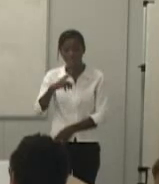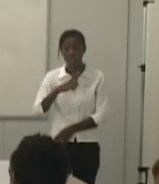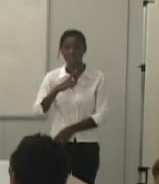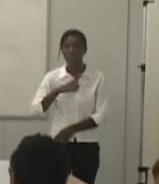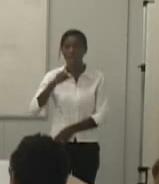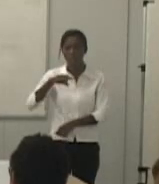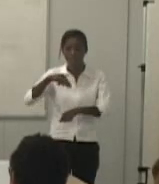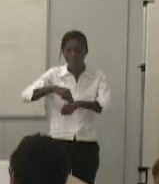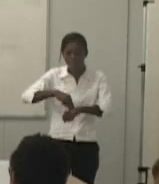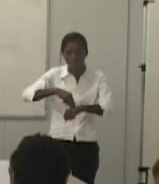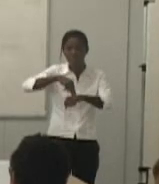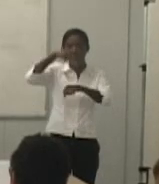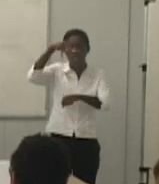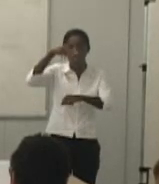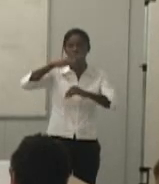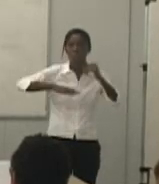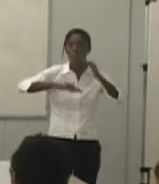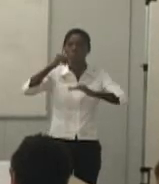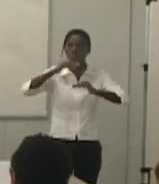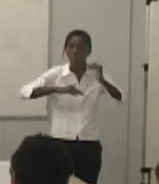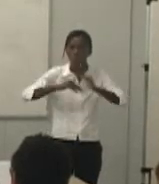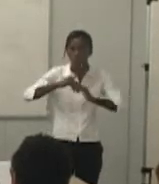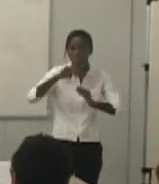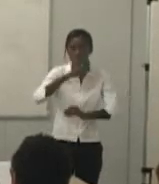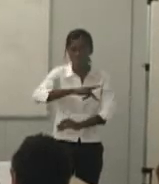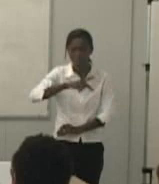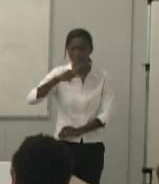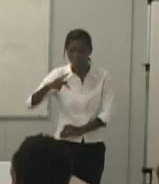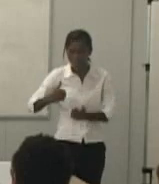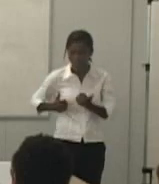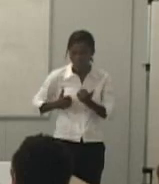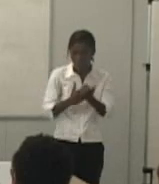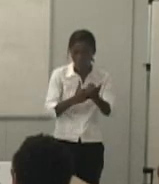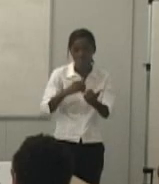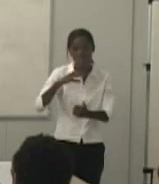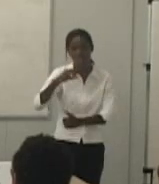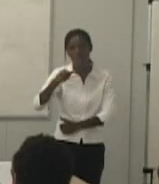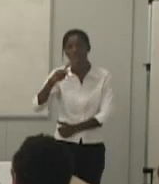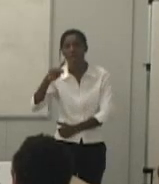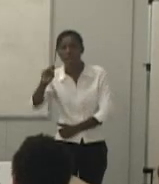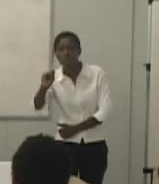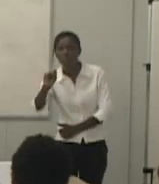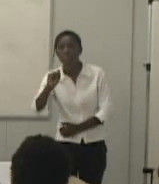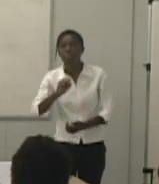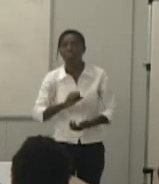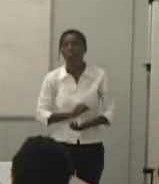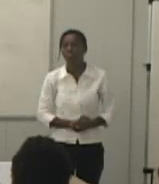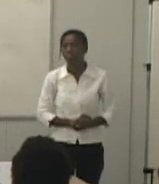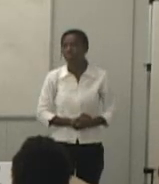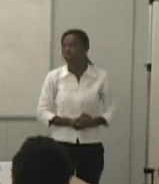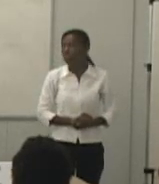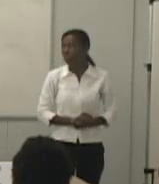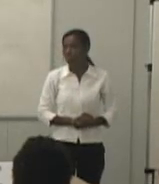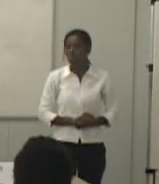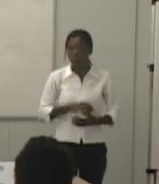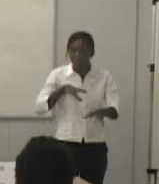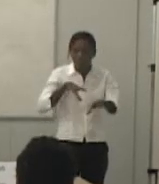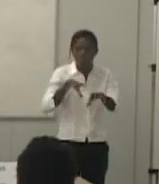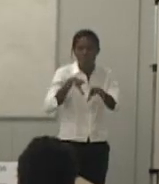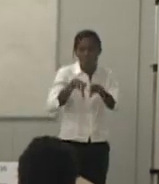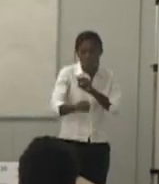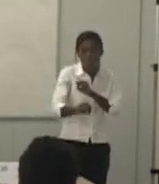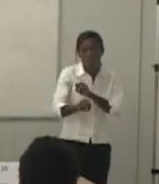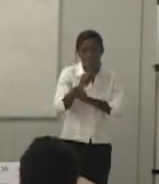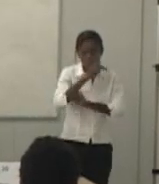mestrado profissional para professores apoiado pela Caps e que é eh paraa formação em